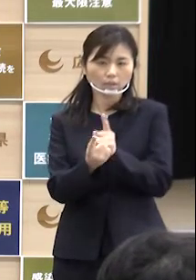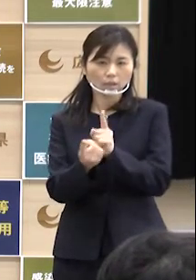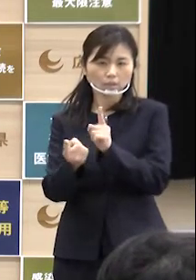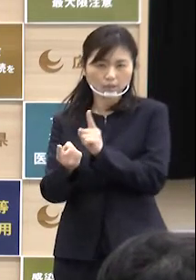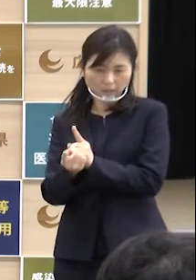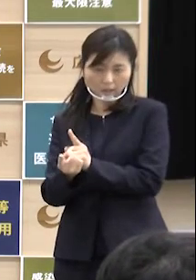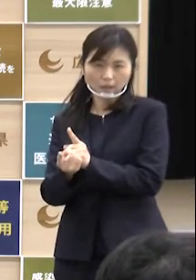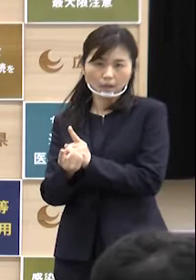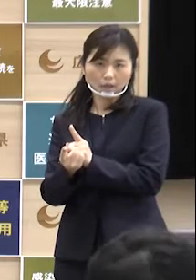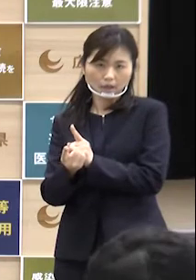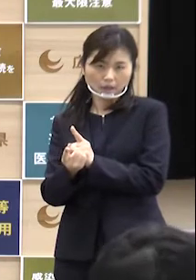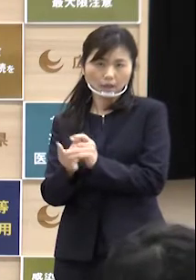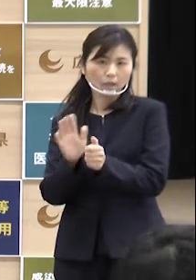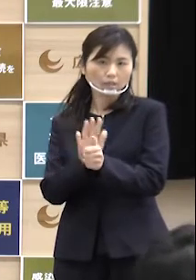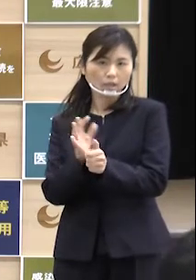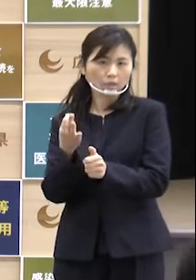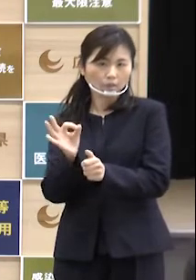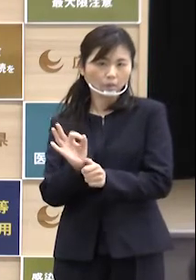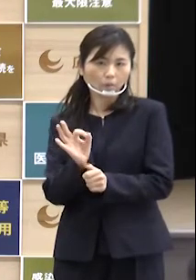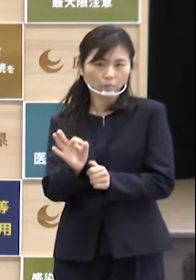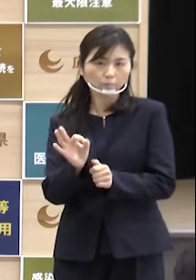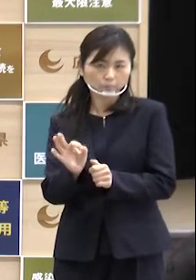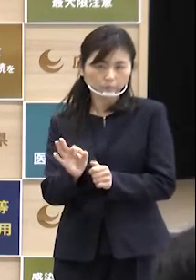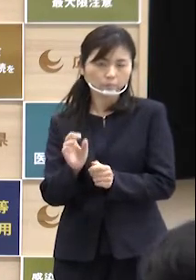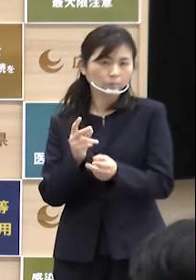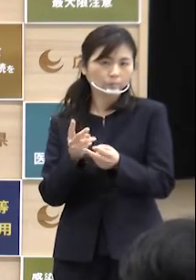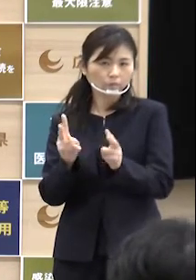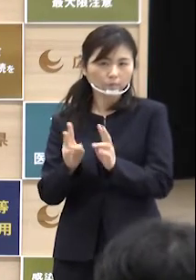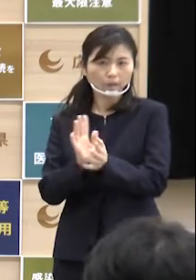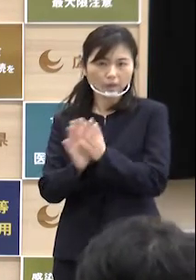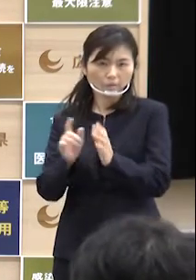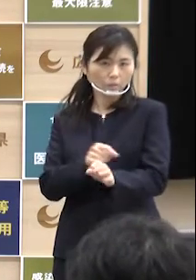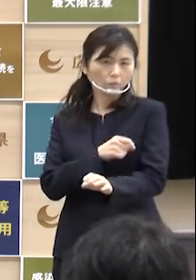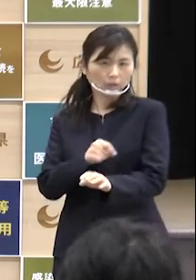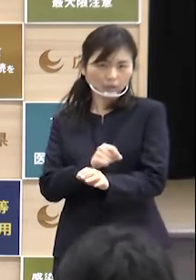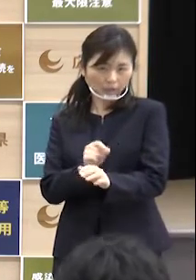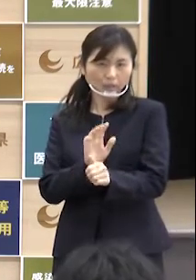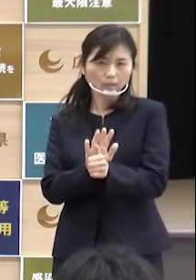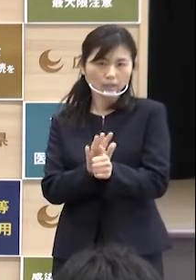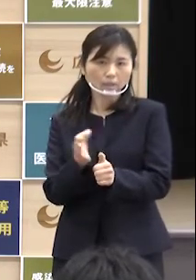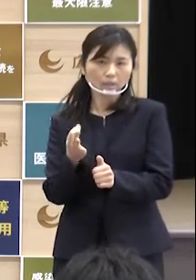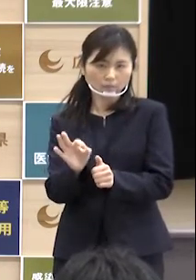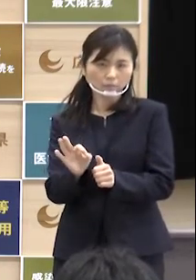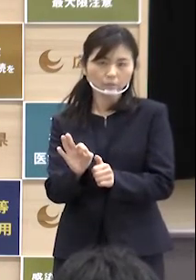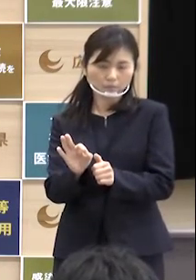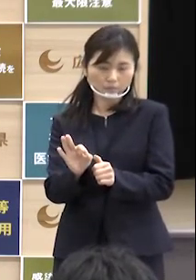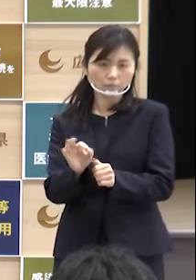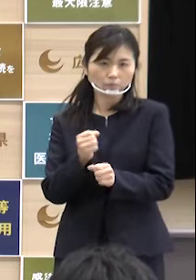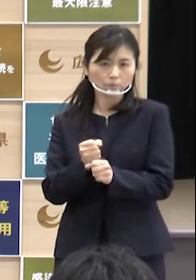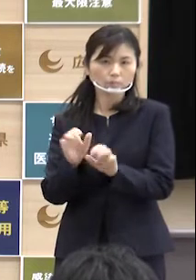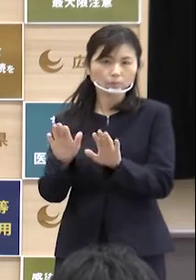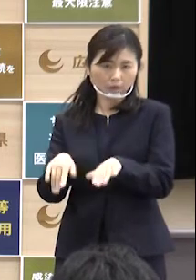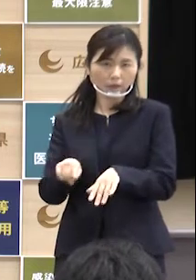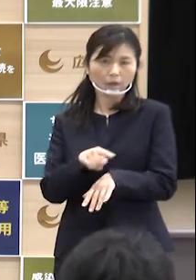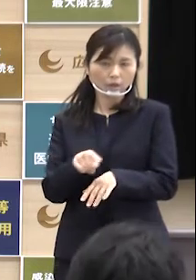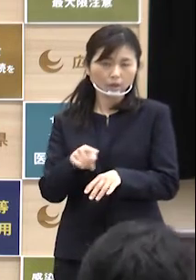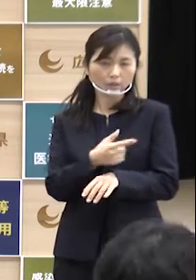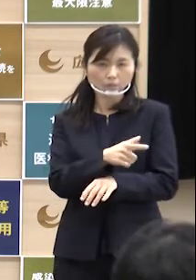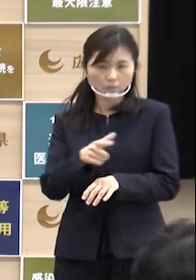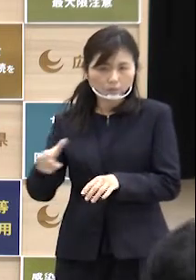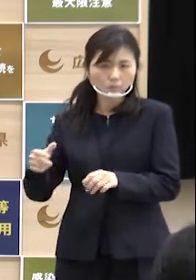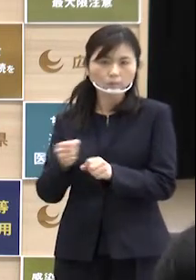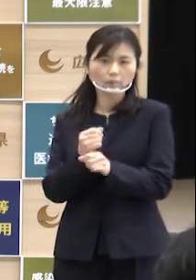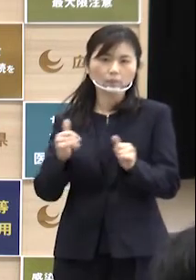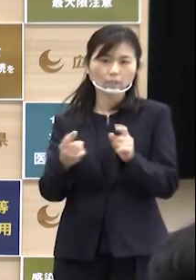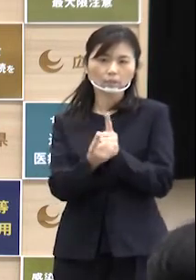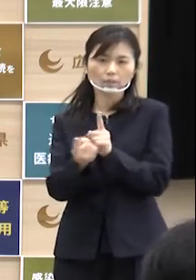業者決議支援金を県独自制度として創設をしまして、幅広い事業者に対し支援を行っている